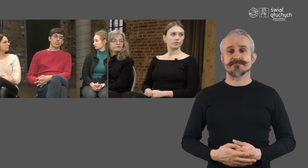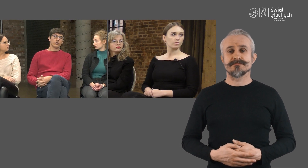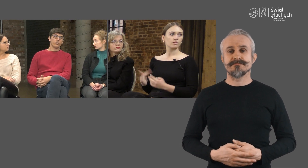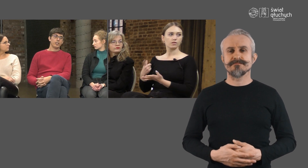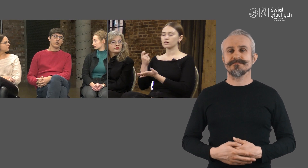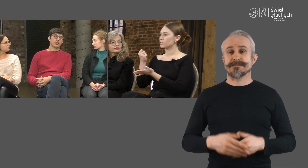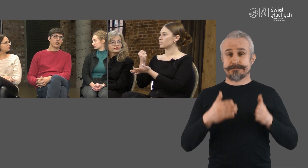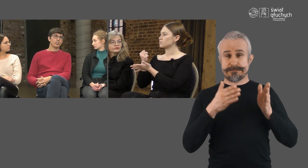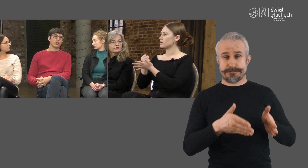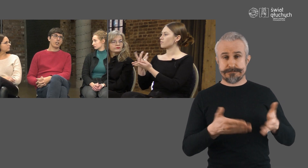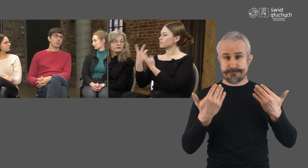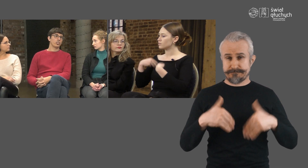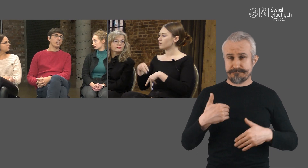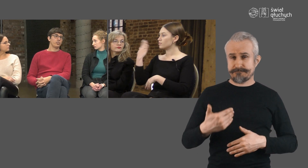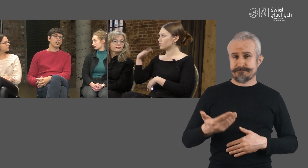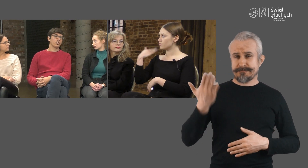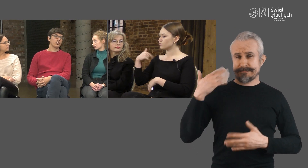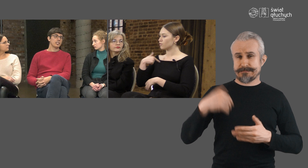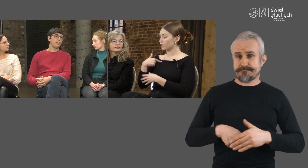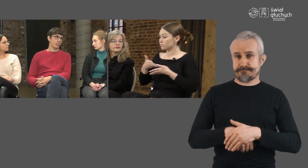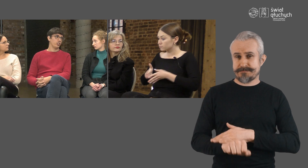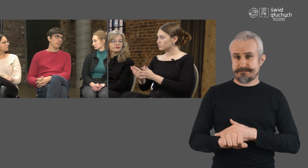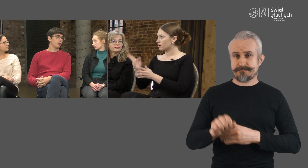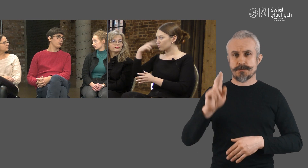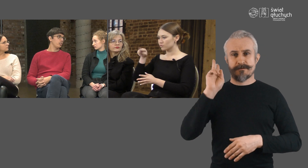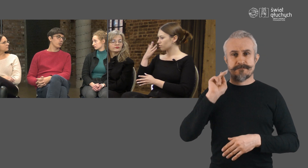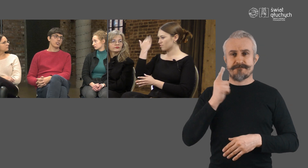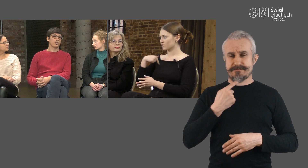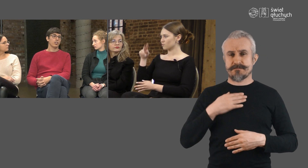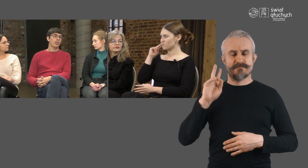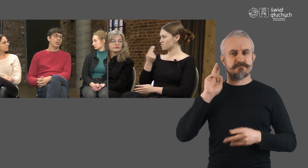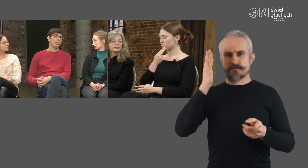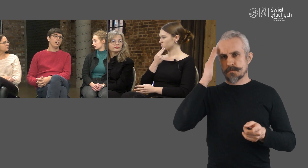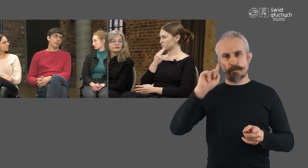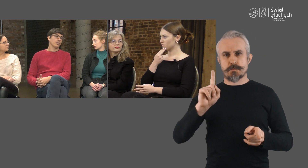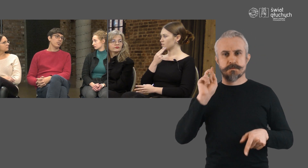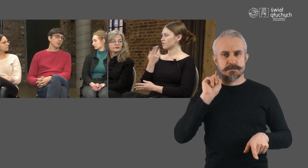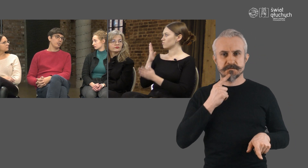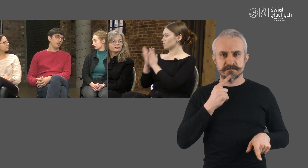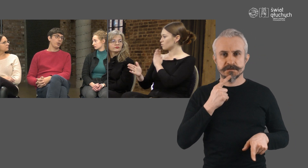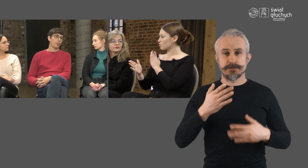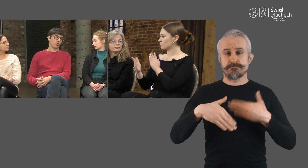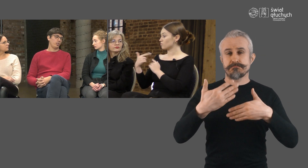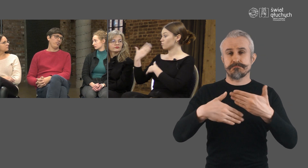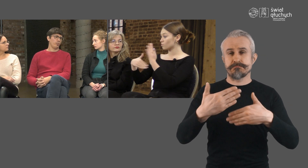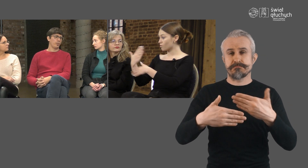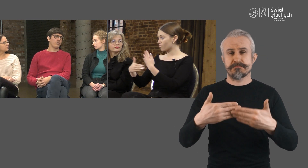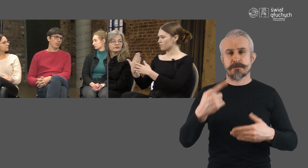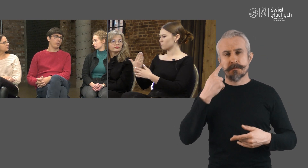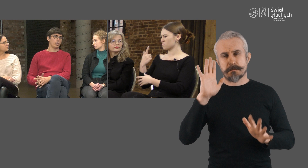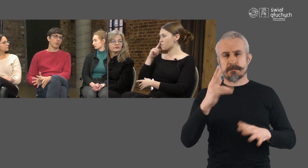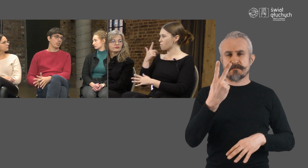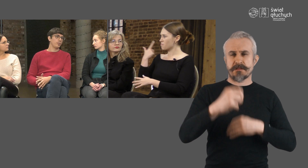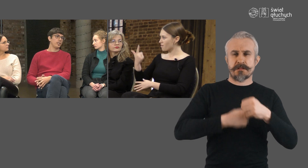Jeśli chodzi o mnie, to jest tak, że jak ja przyszedłem na świat, to rodzice nie widzieli, że jestem osobą niesłyszącą. Po prostu dopiero później, nie wiem, chyba